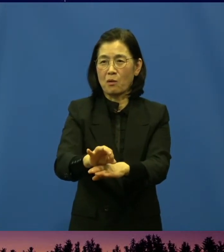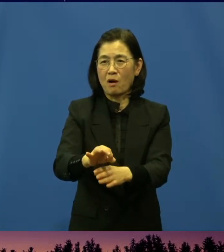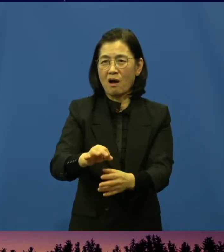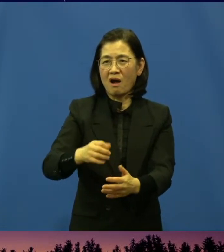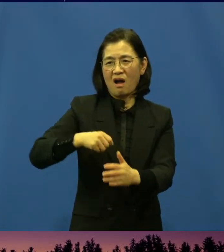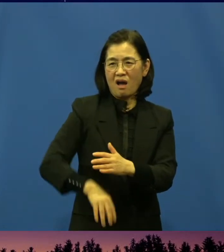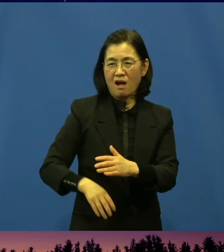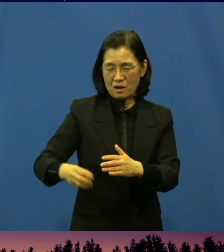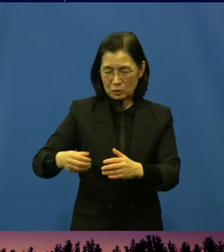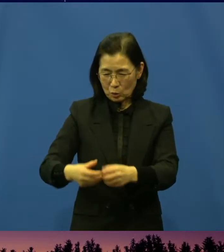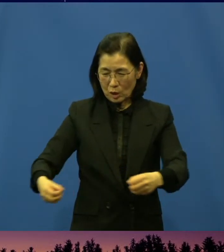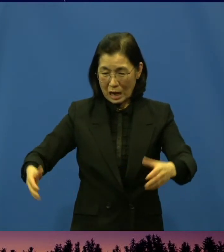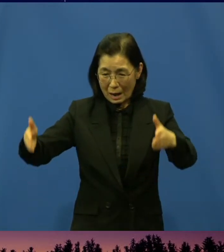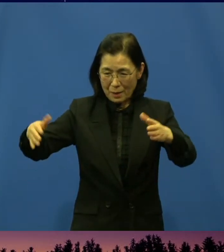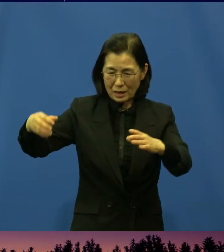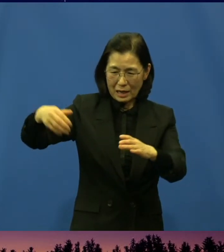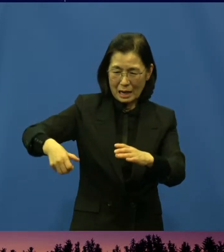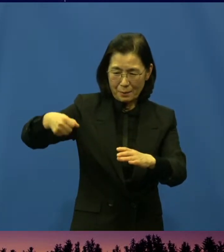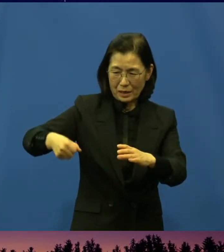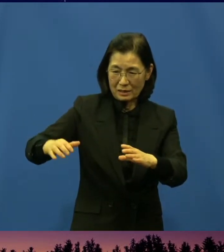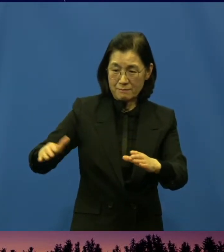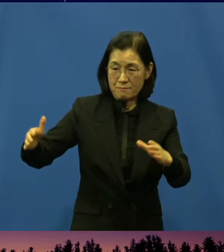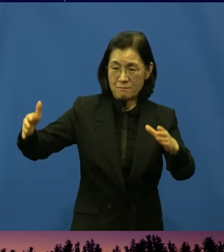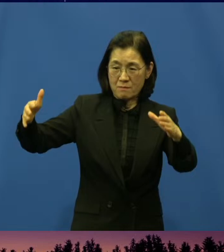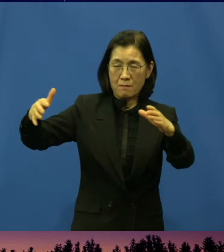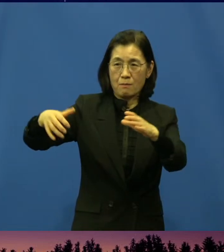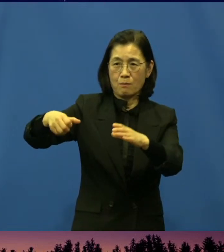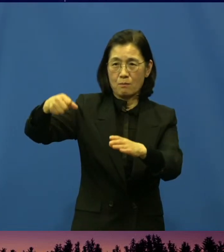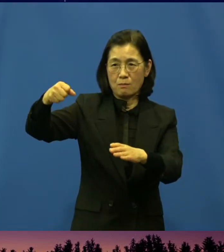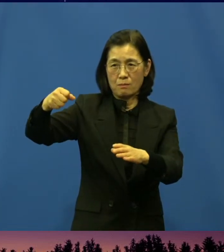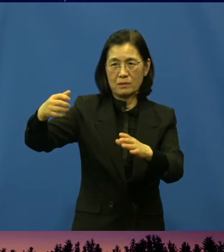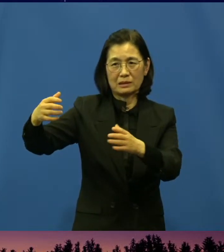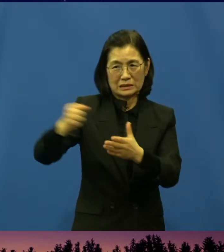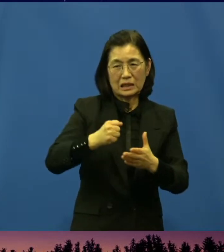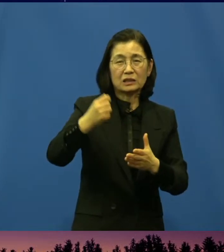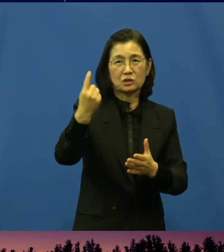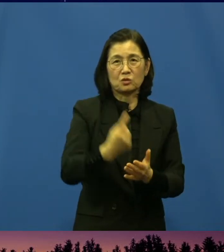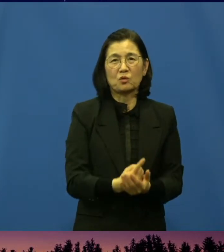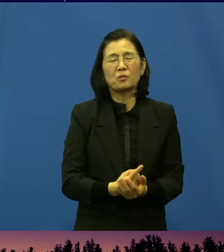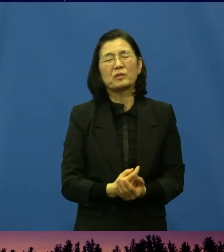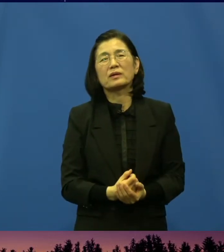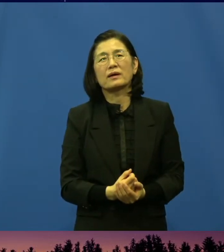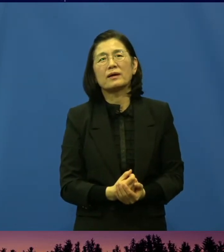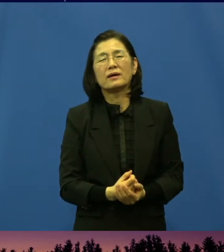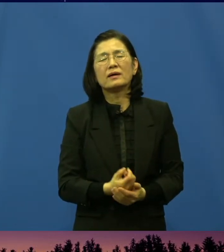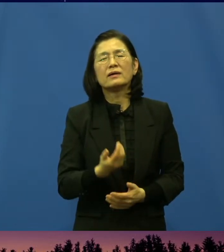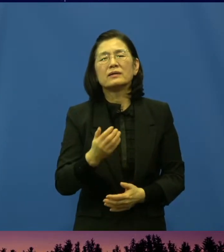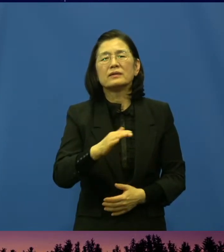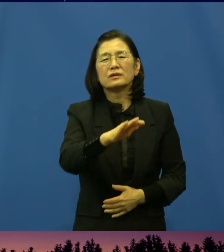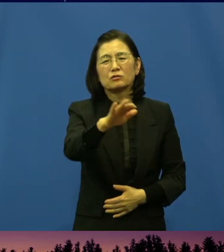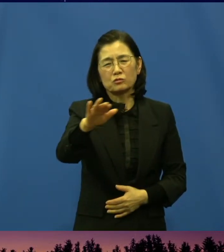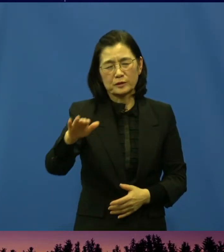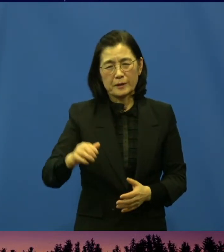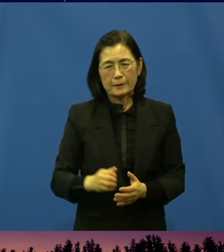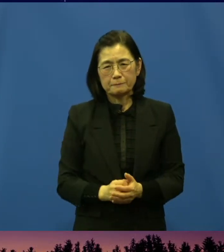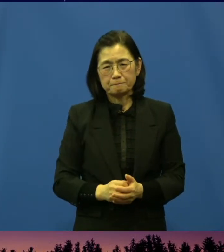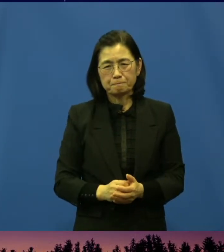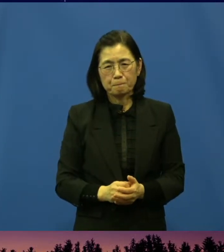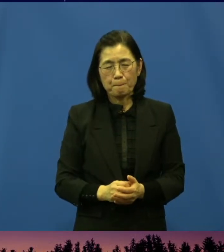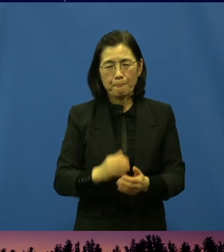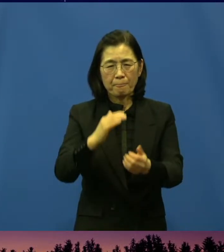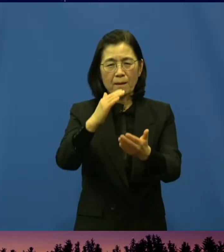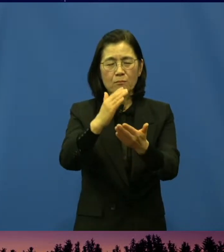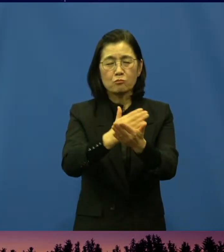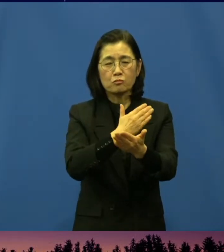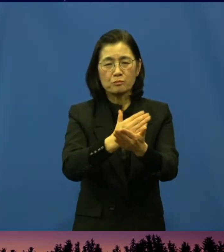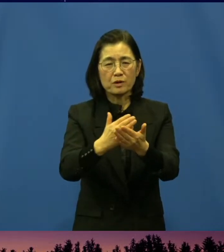어떤 사람들은 세상과 등을 지고 살아갑니다. 그러나 등을 지는 것보다는 분별력을 가지고 있어야 된다. 선택의 힘을 가지고 있어야 된다는 거예요.